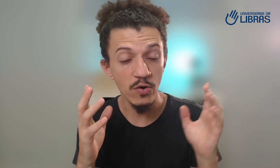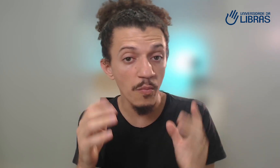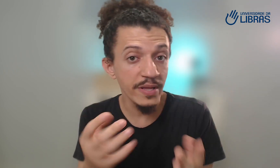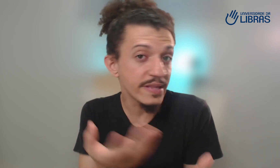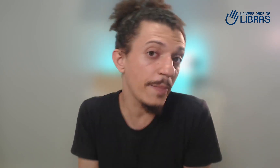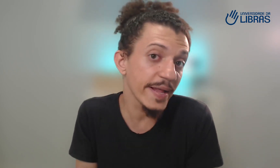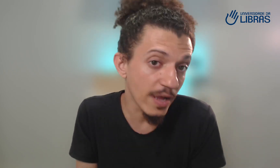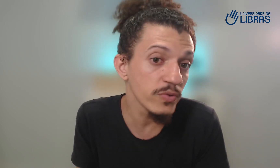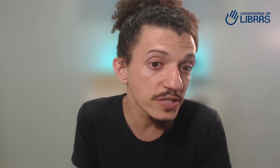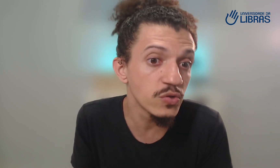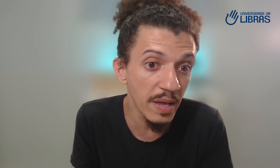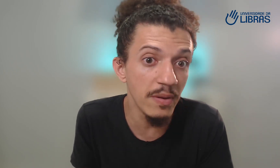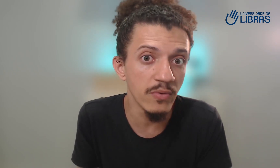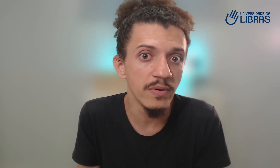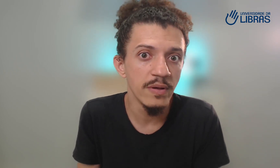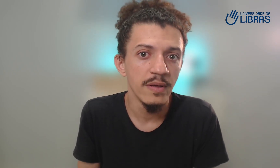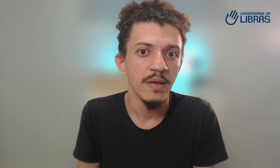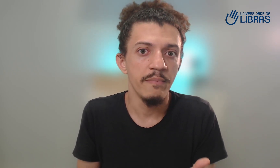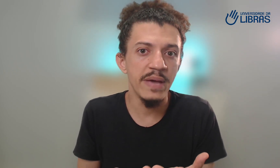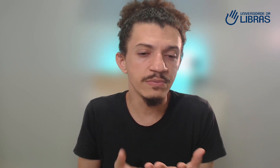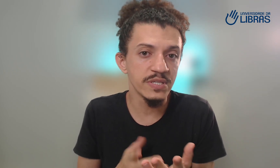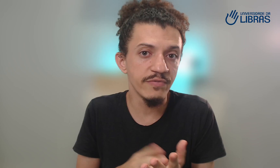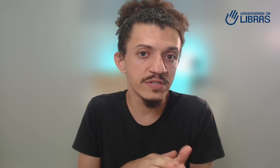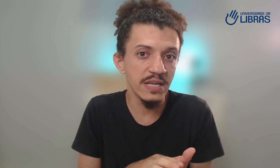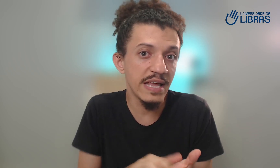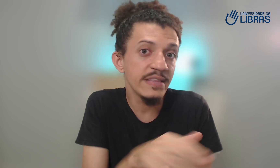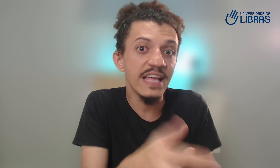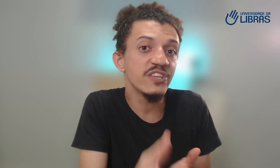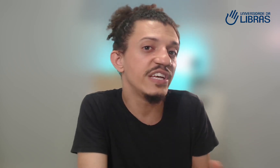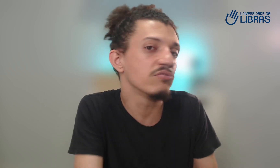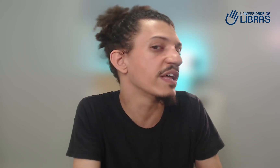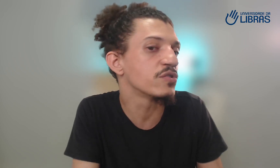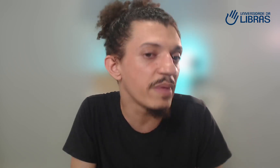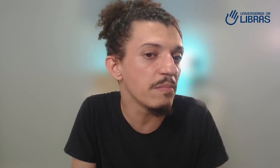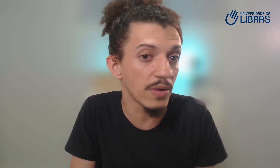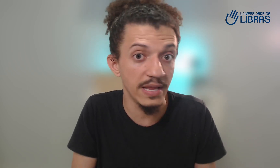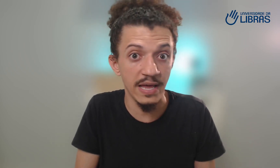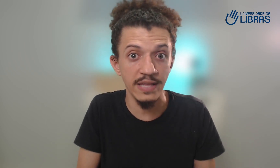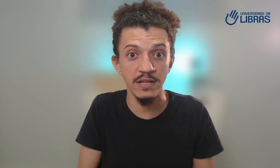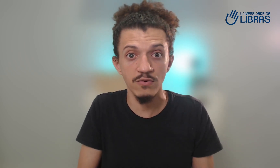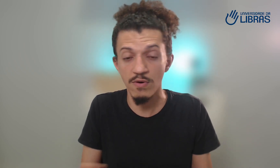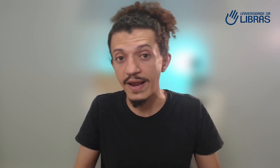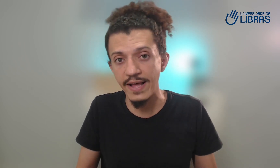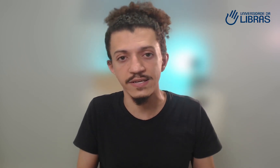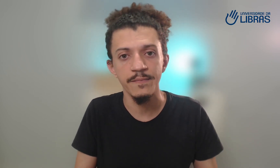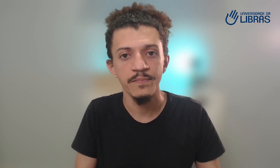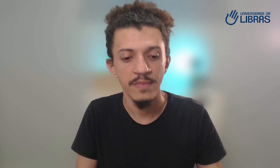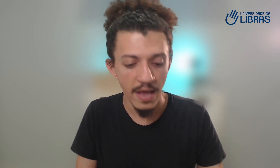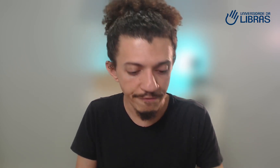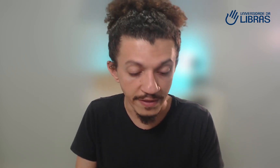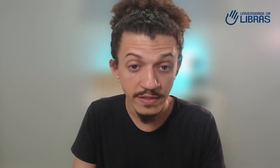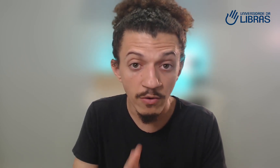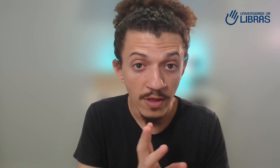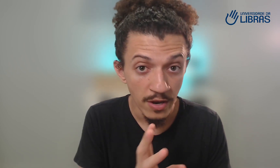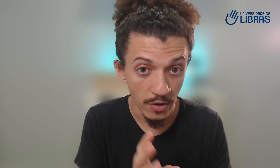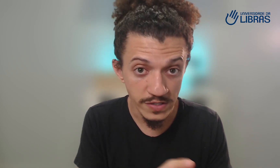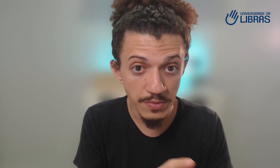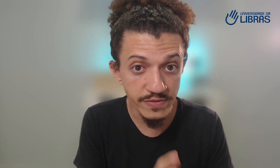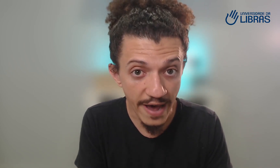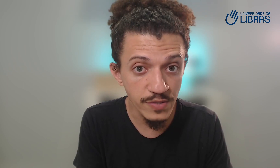como interpretar um texto bíblico, mesmo se você nem entendia o texto bíblico ali ainda com clareza. Enfim, nós temos vários